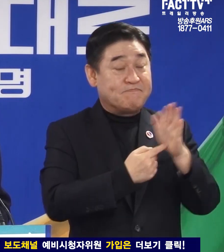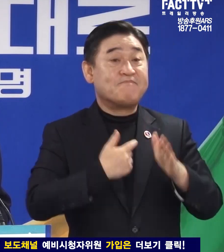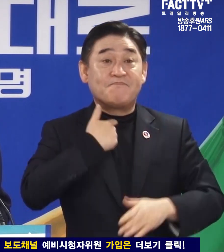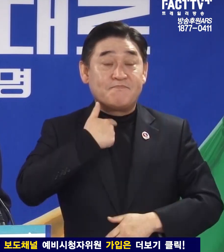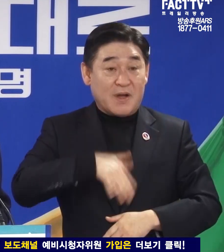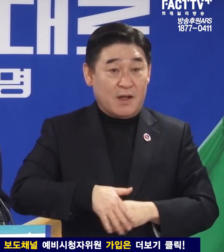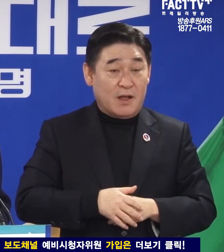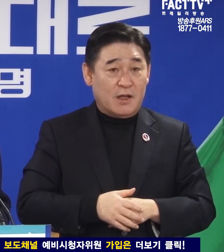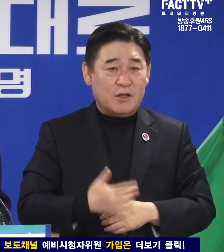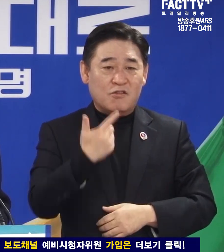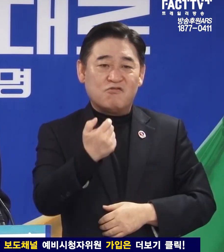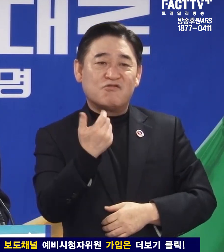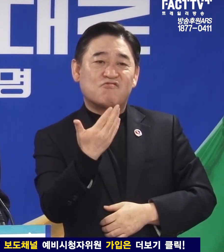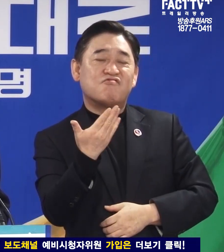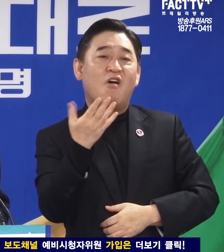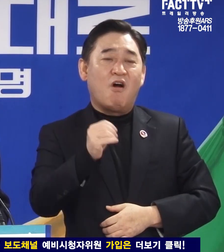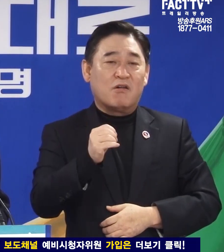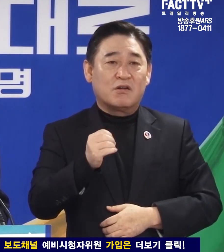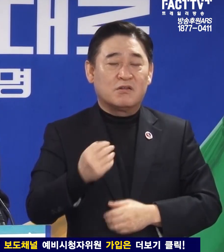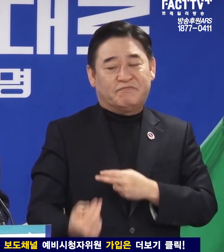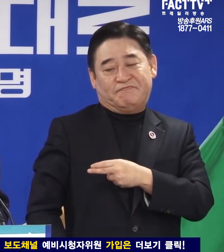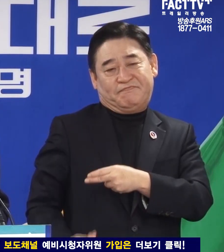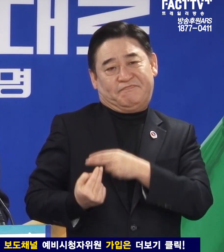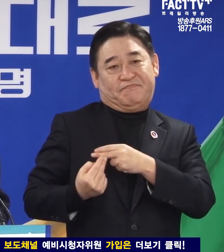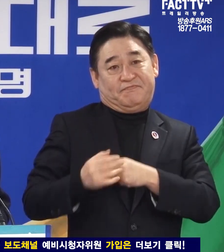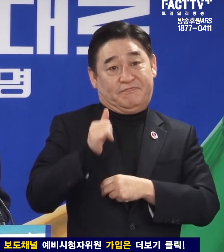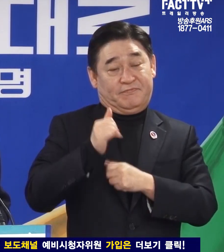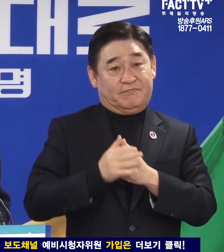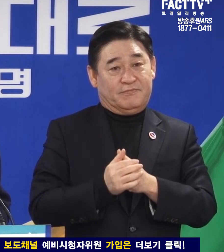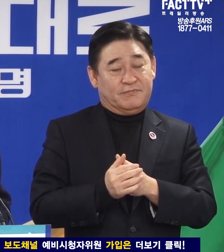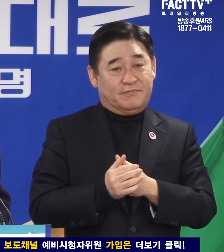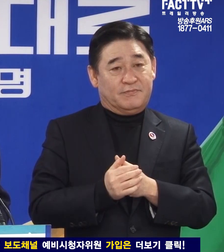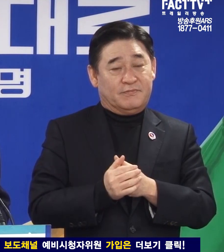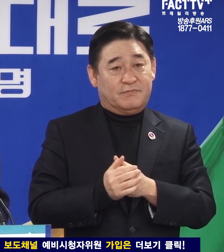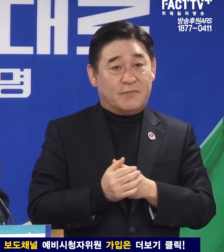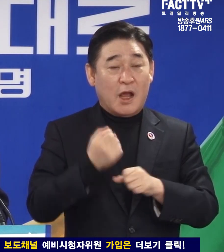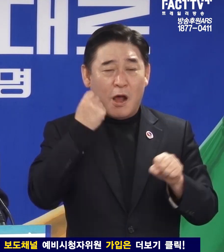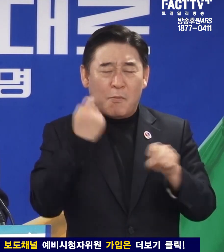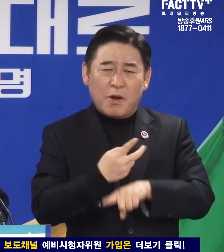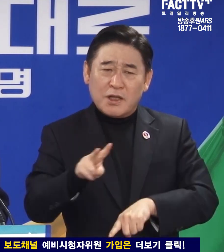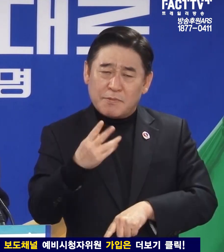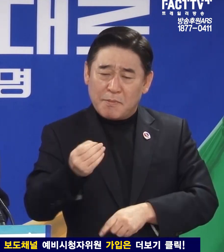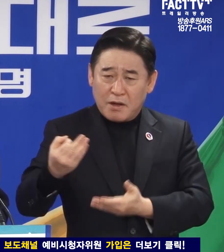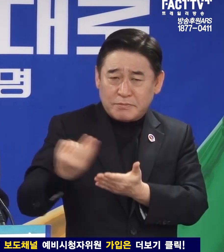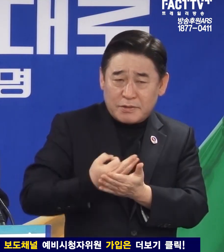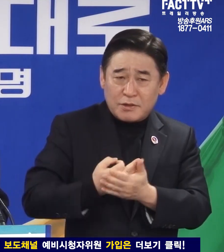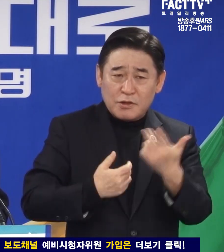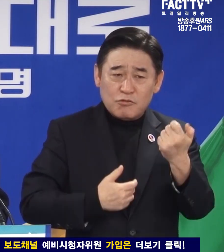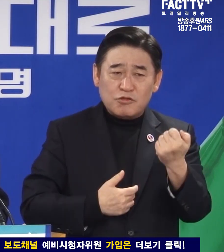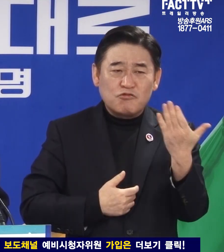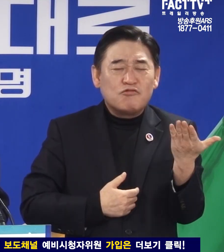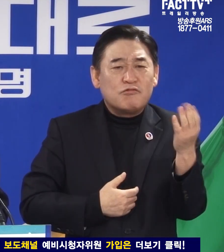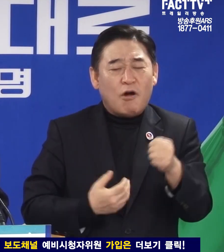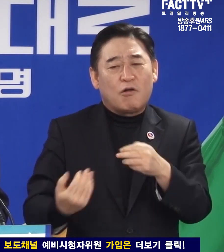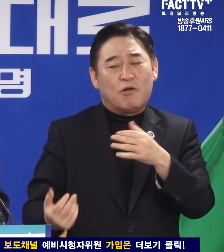없음에도 69억이라는 거액을 모았습니다. 월 200만 원으로 69억 원을